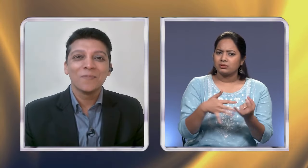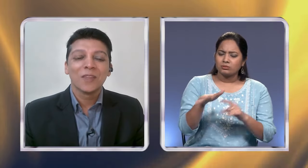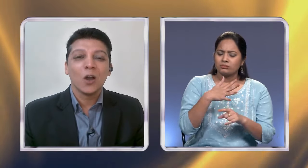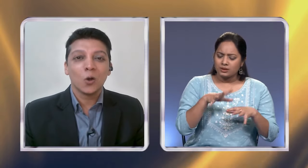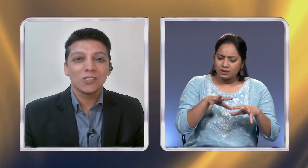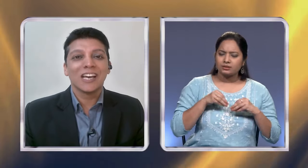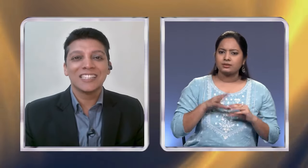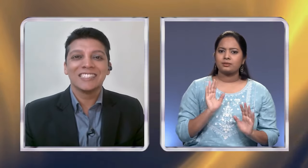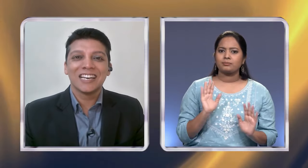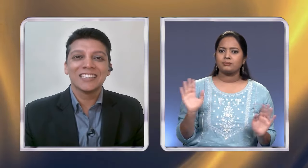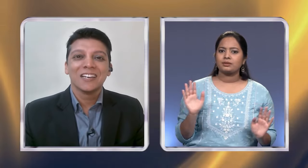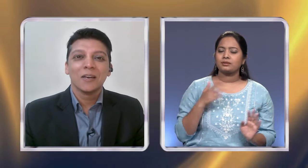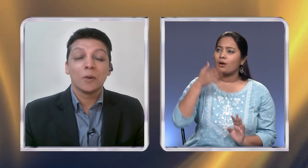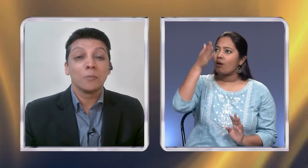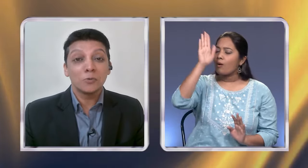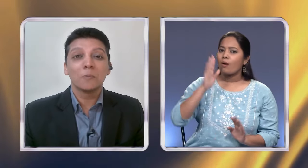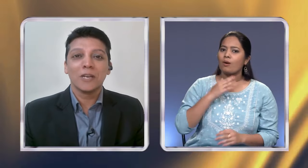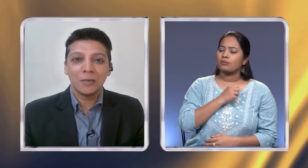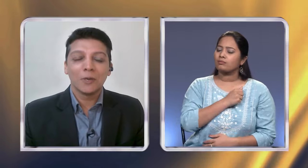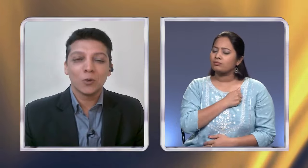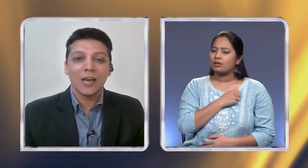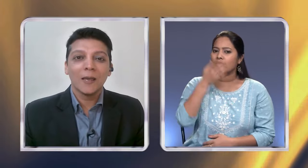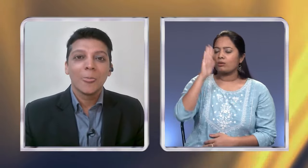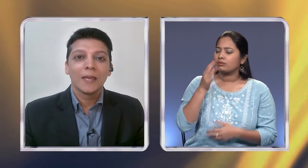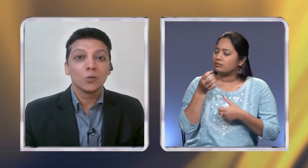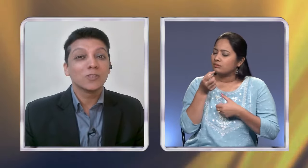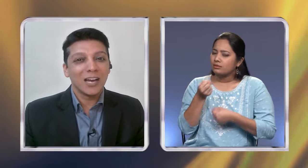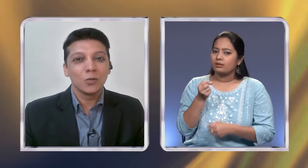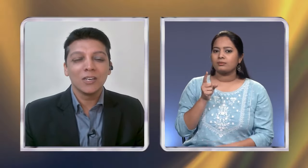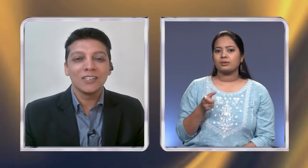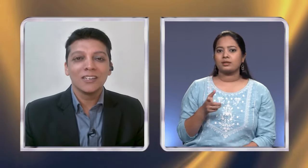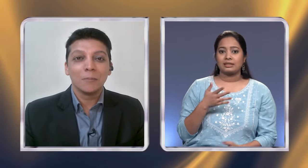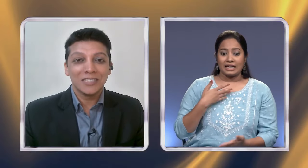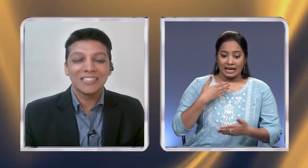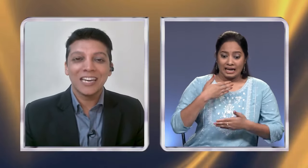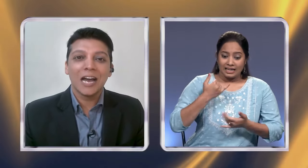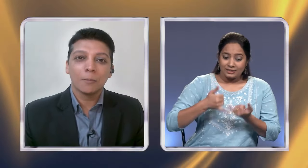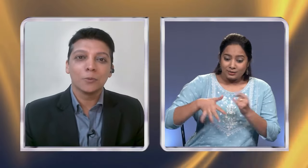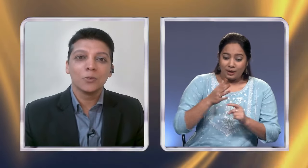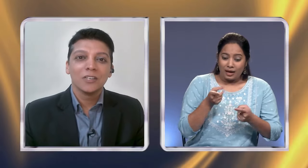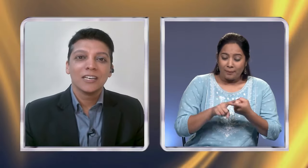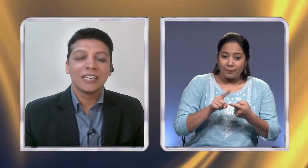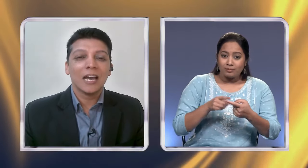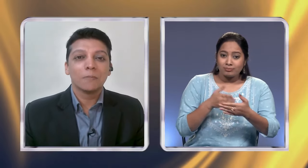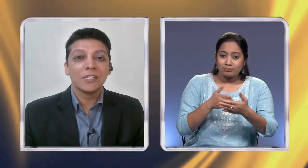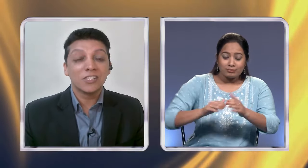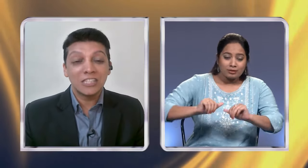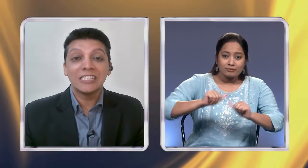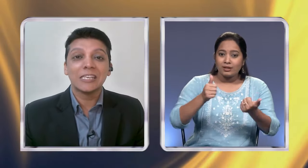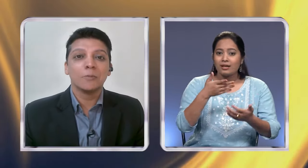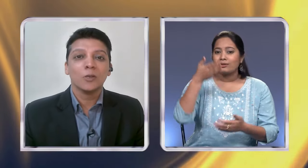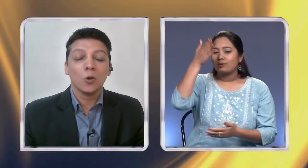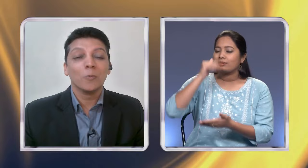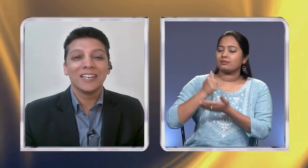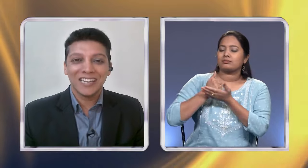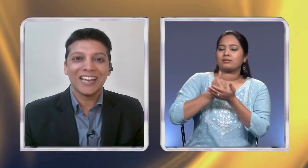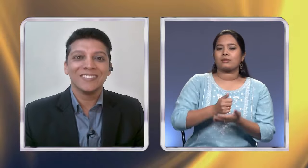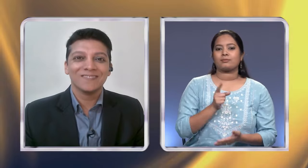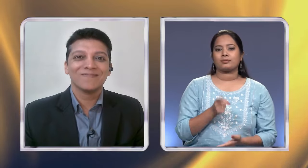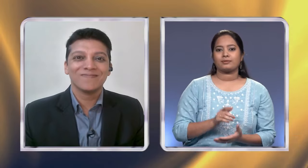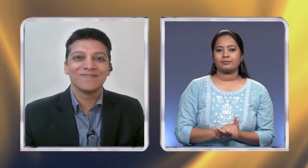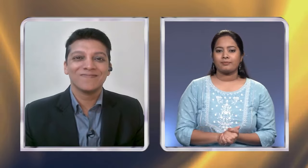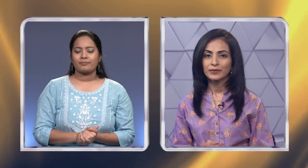है और साथ ही साथ परमेश्वर पर निर्भर होना है। उसका अनुग्रह मदद करेगा आपको कि आप इस स्थिति से भी उभर